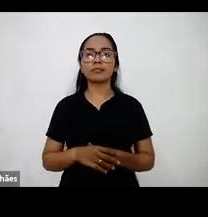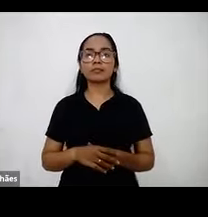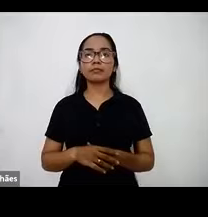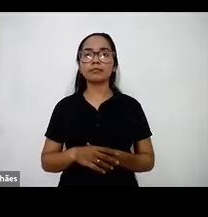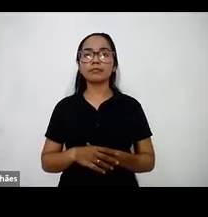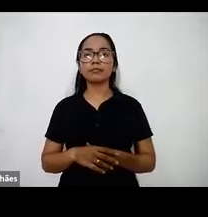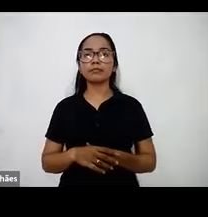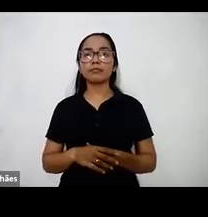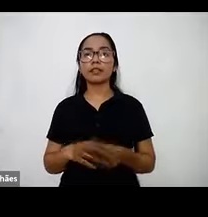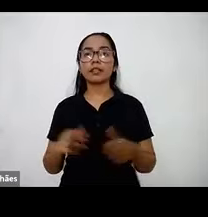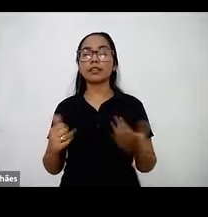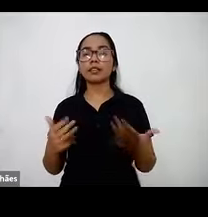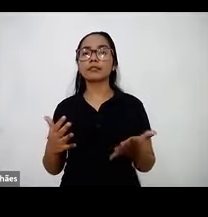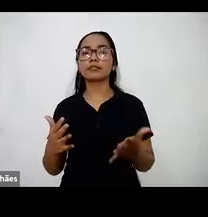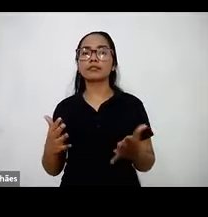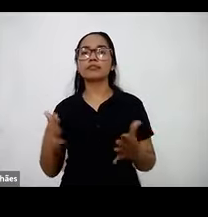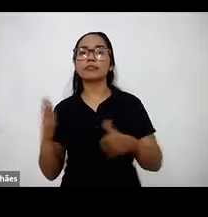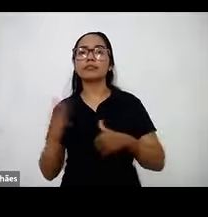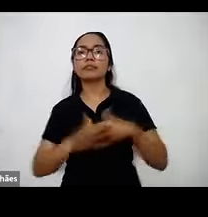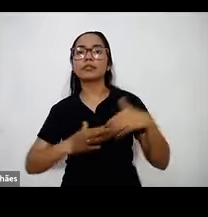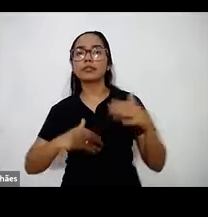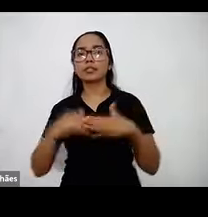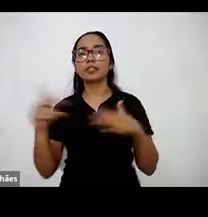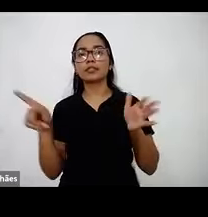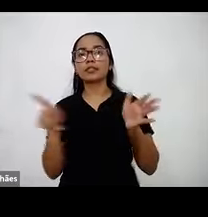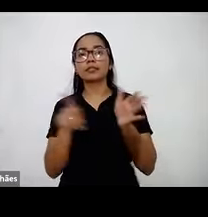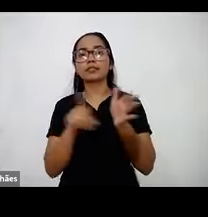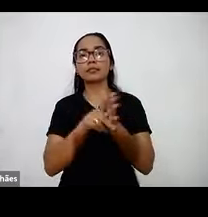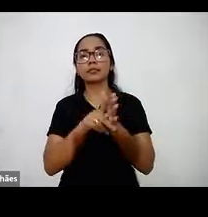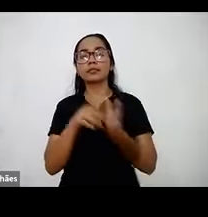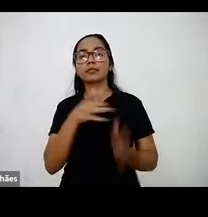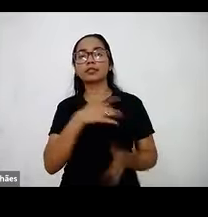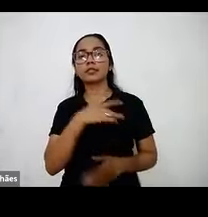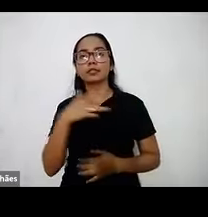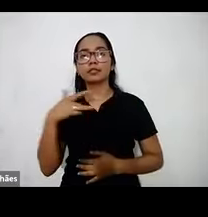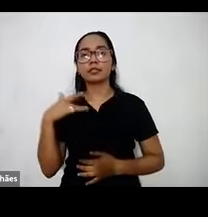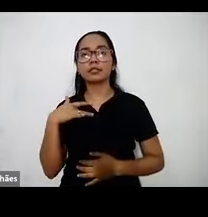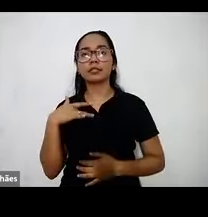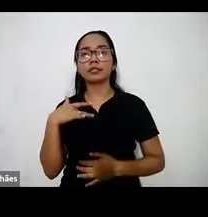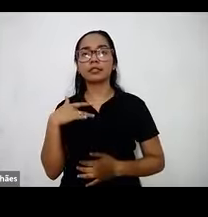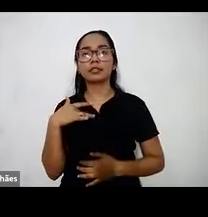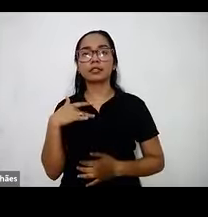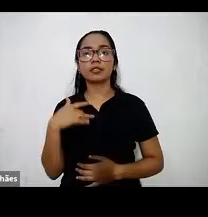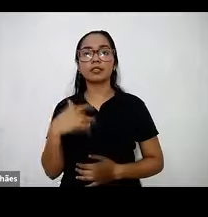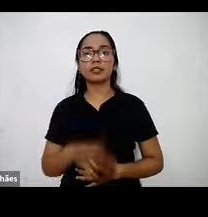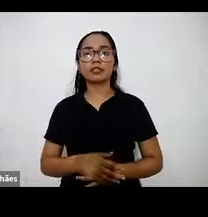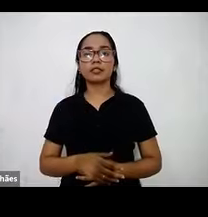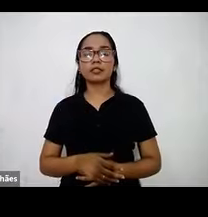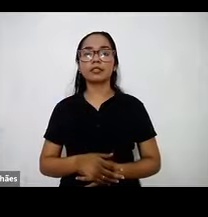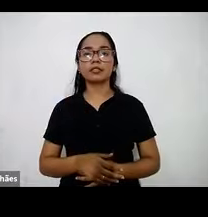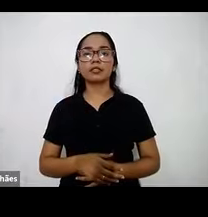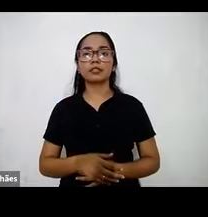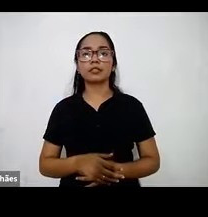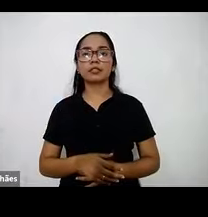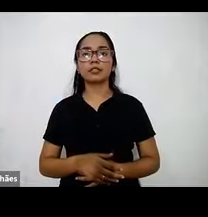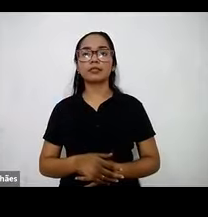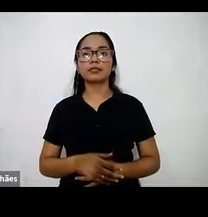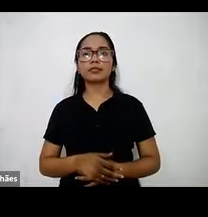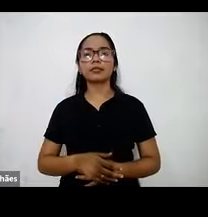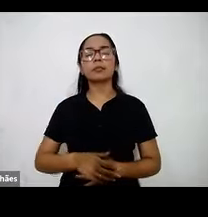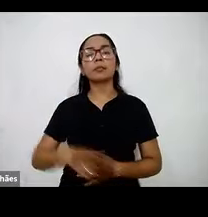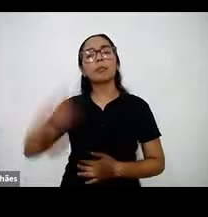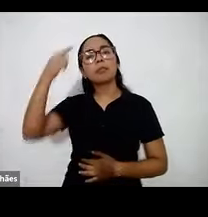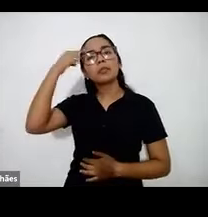saúde de um serviço de saúde pública, né, do CAR, né, levando em consideração todas as angústias que a